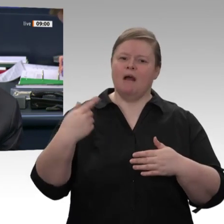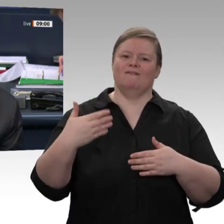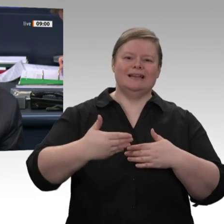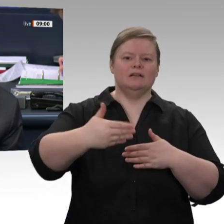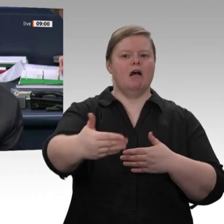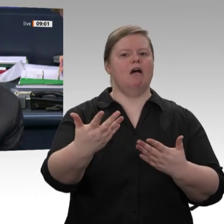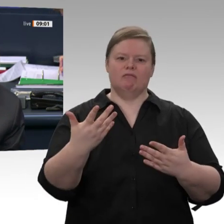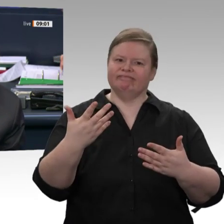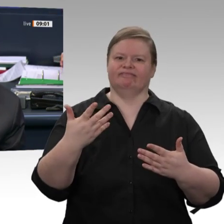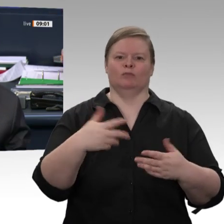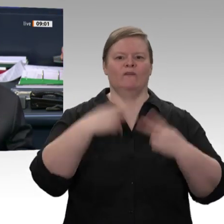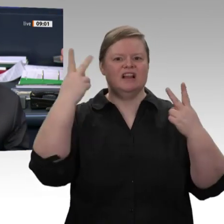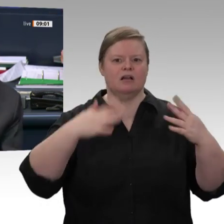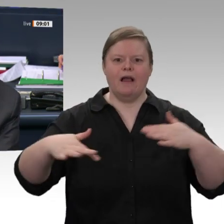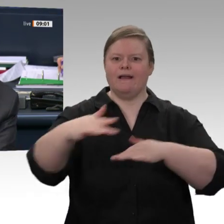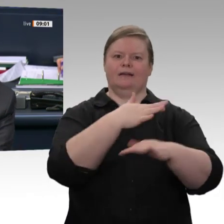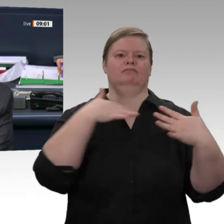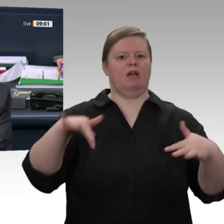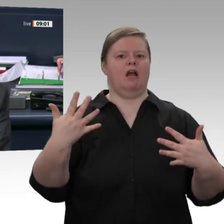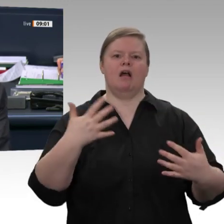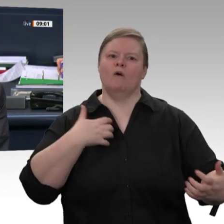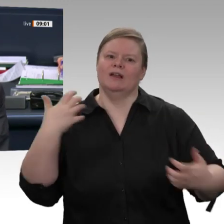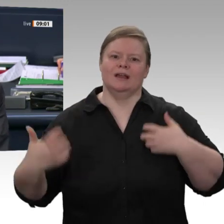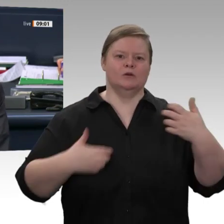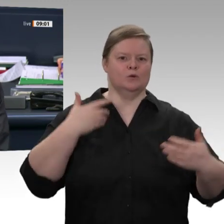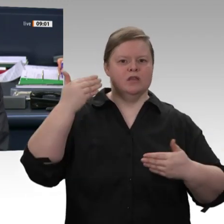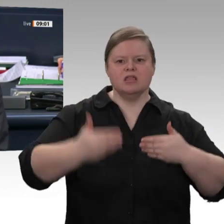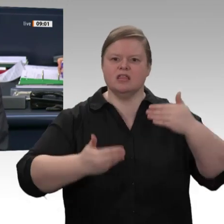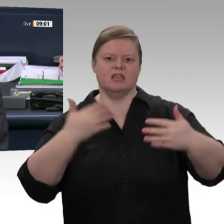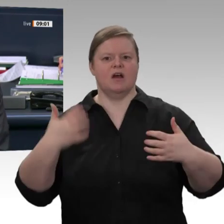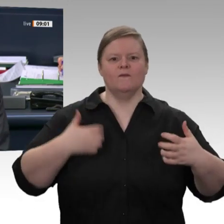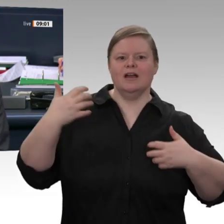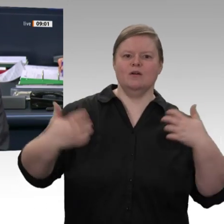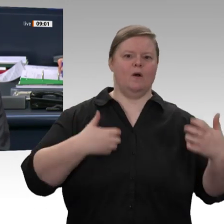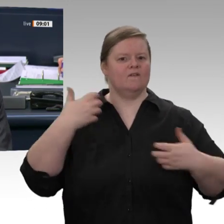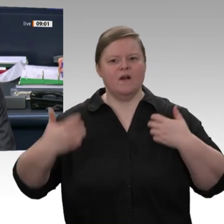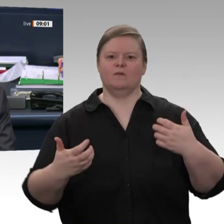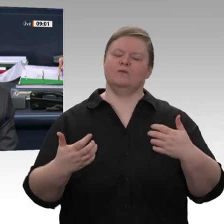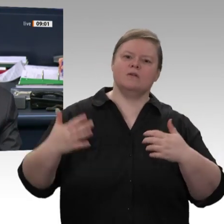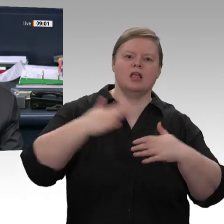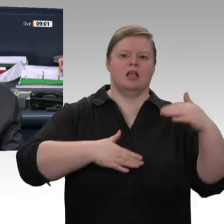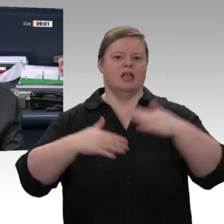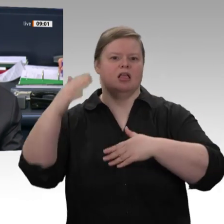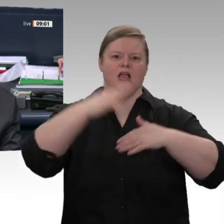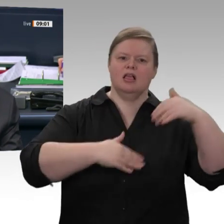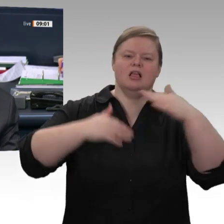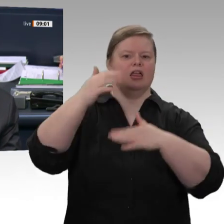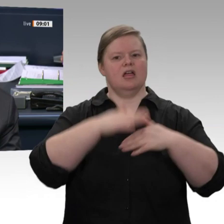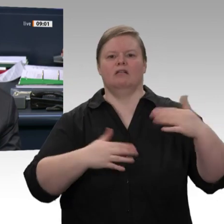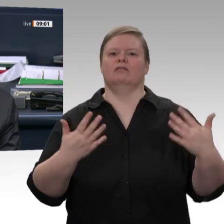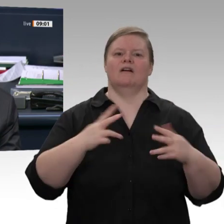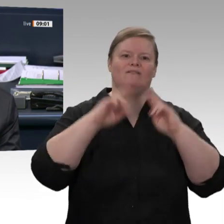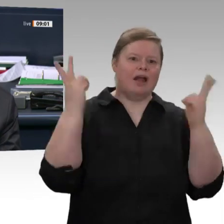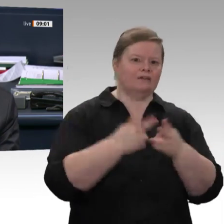Verletzlichkeit der uns vertrauten Welt spüren lassen und die neben Besonnenheit entschlossenes politisches Handeln